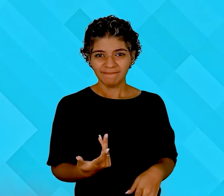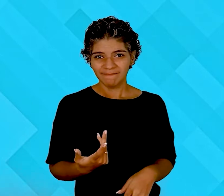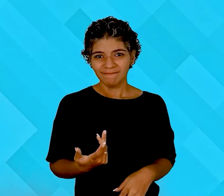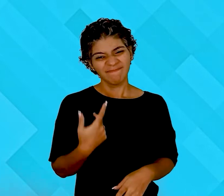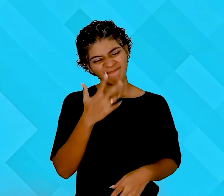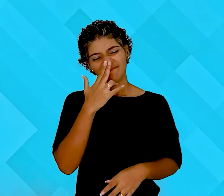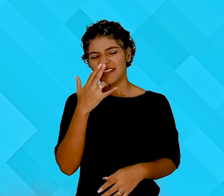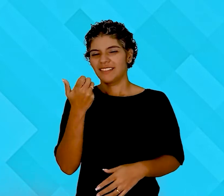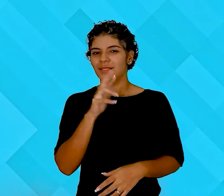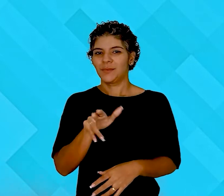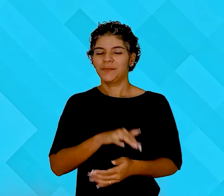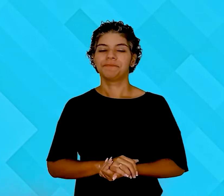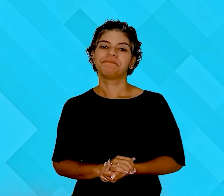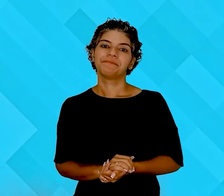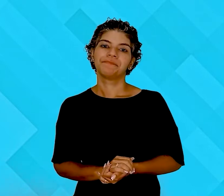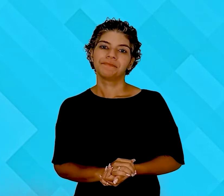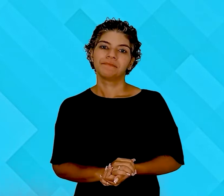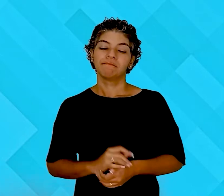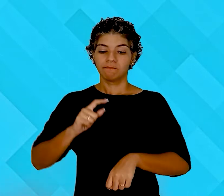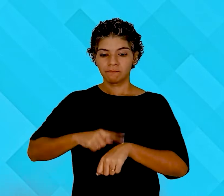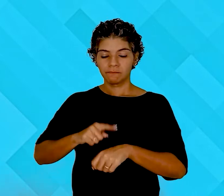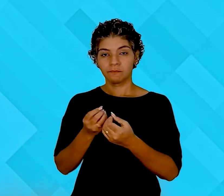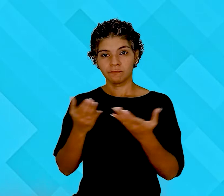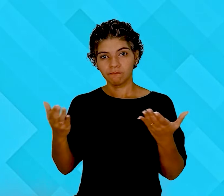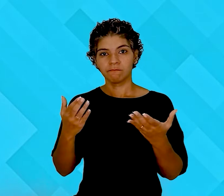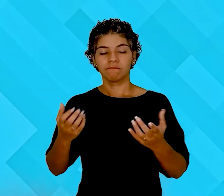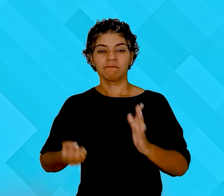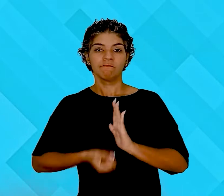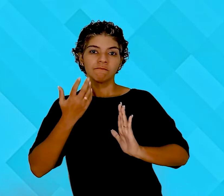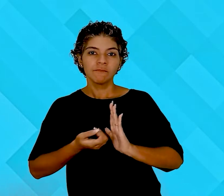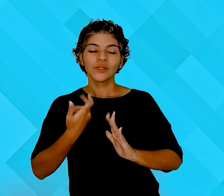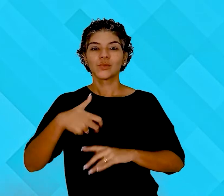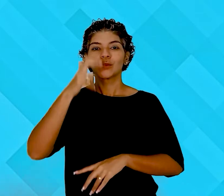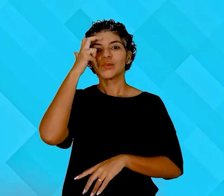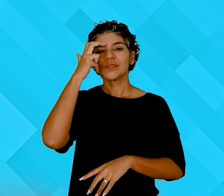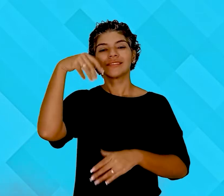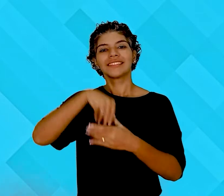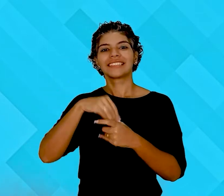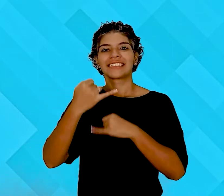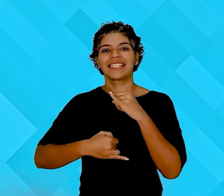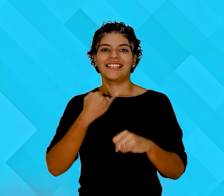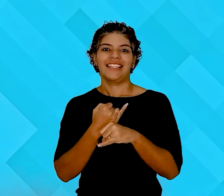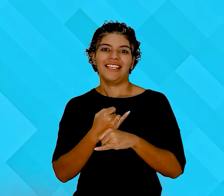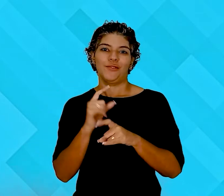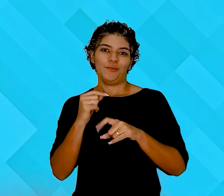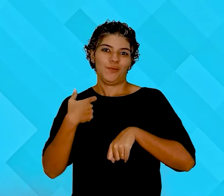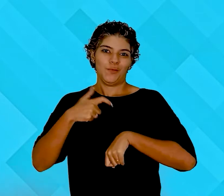fidelizar seu público? Quem está, de fato, se sentindo visto, quer ficar, né? Quer